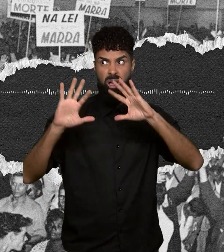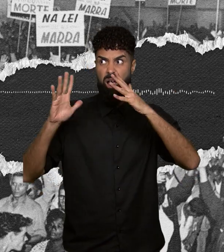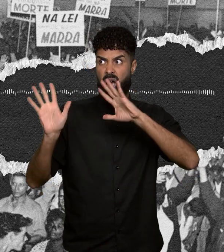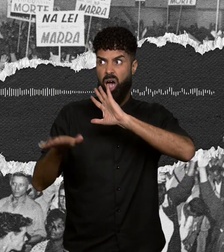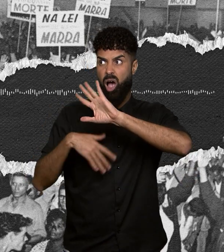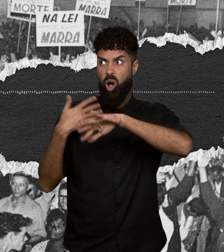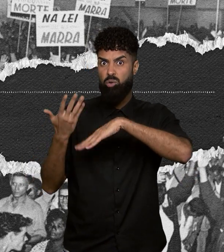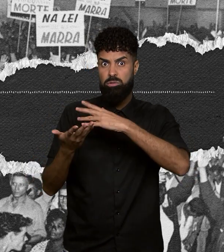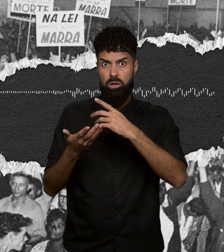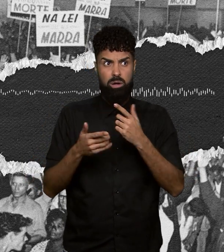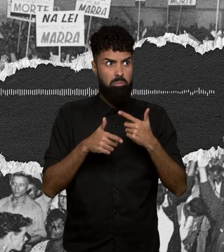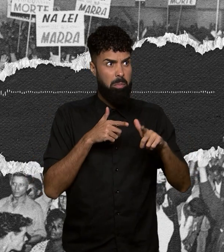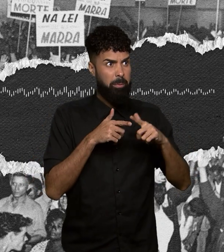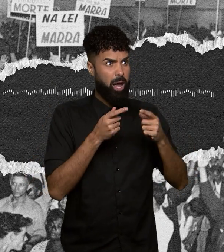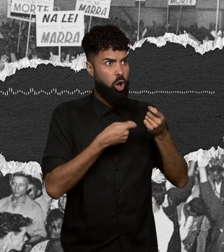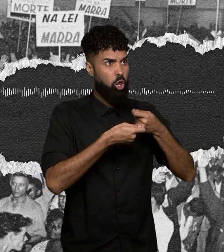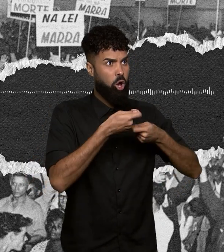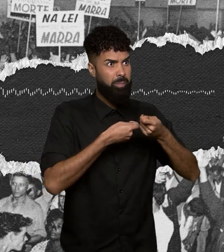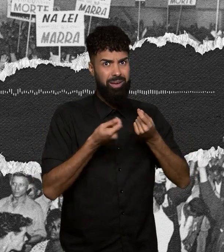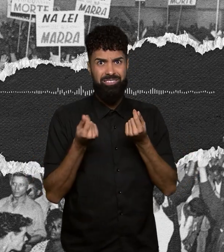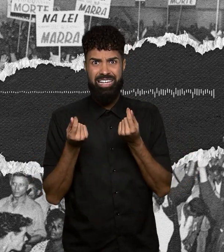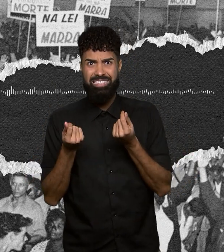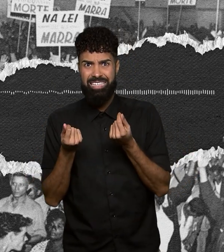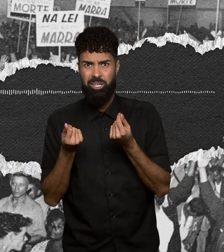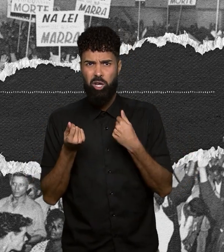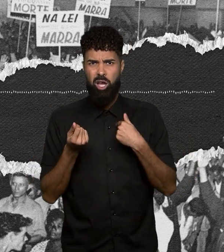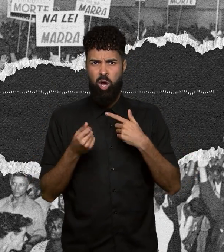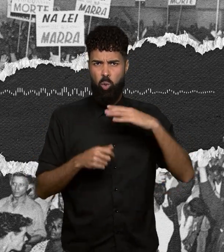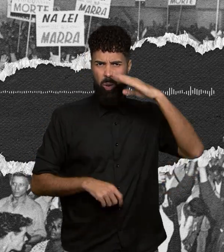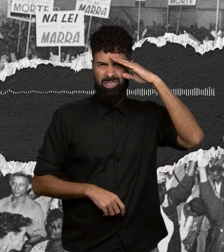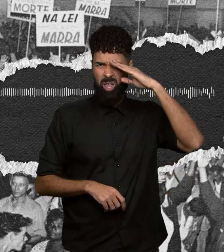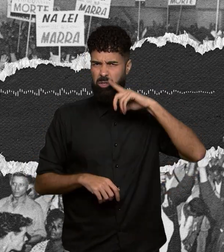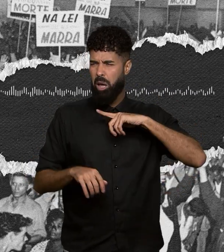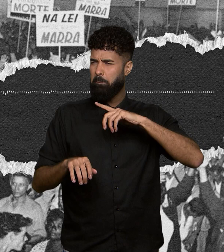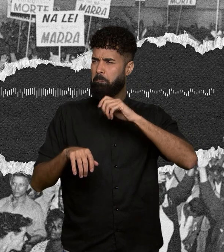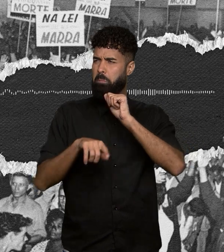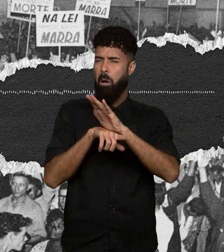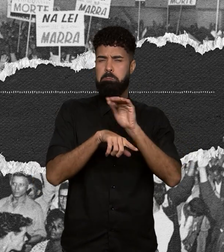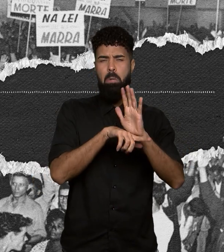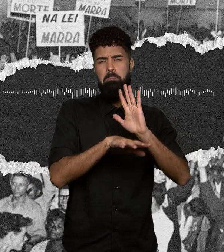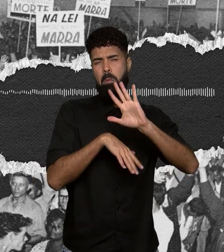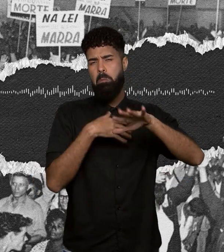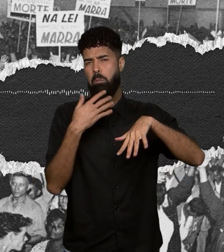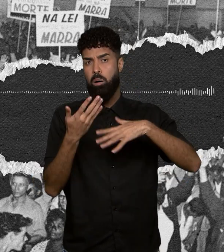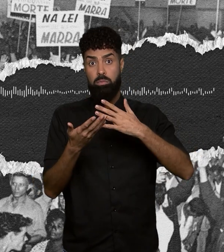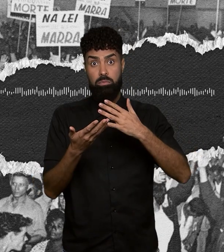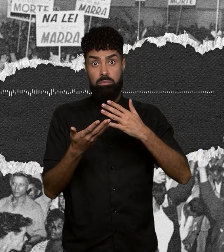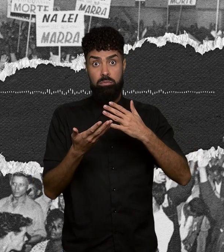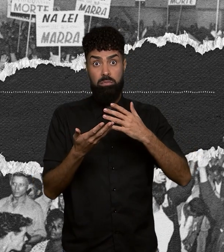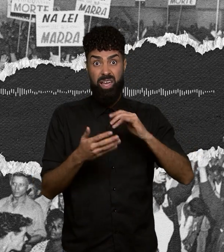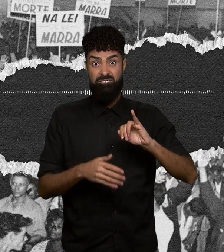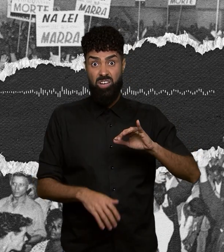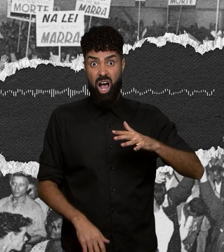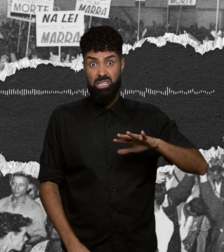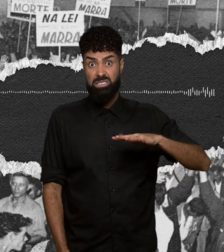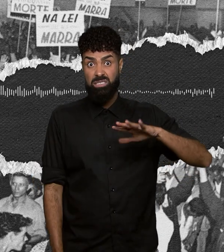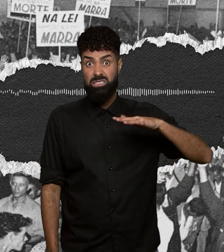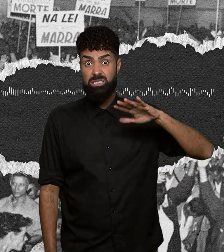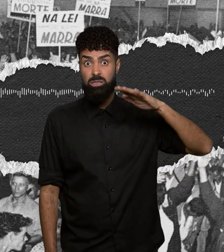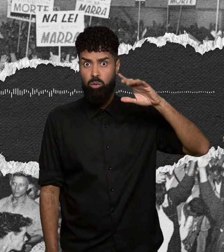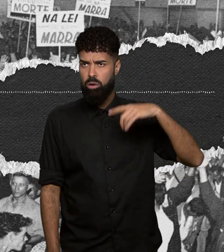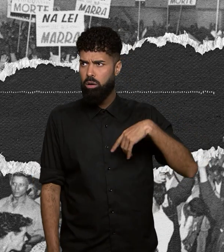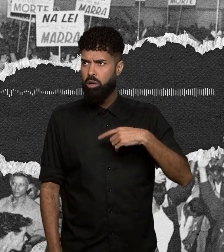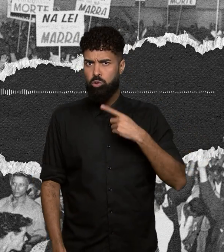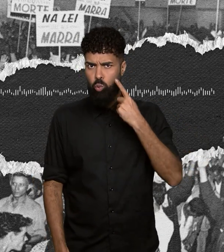econômica e financeira indisciplina invadindo os quartéis inflação galopante forçando para o alto praticamente a